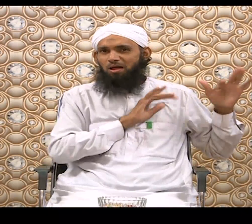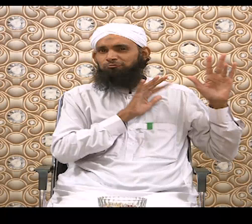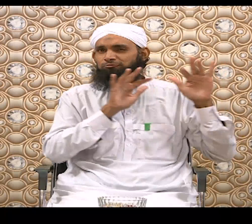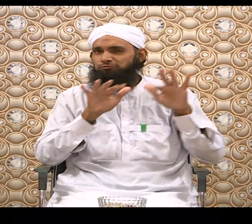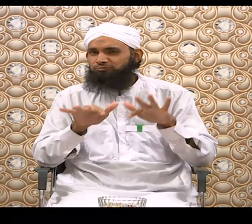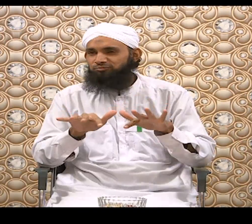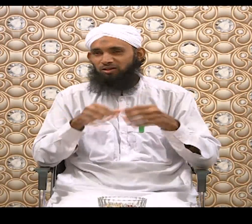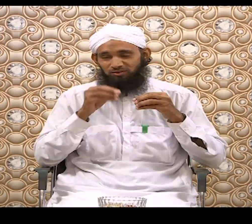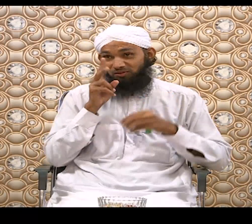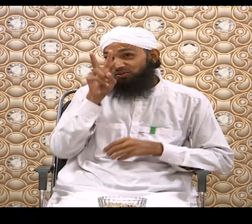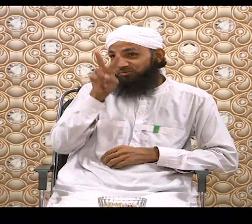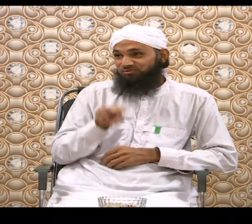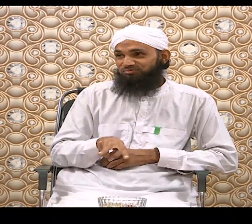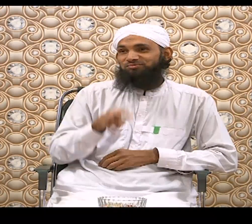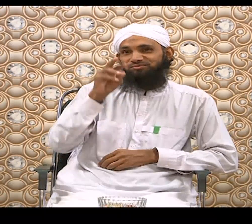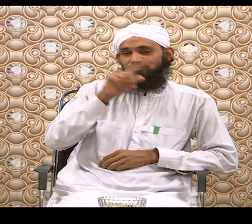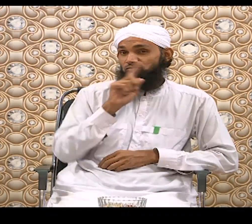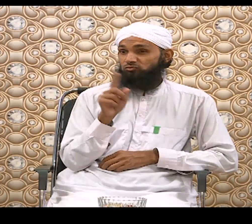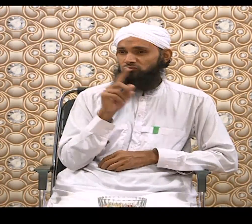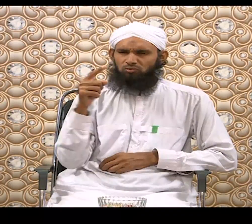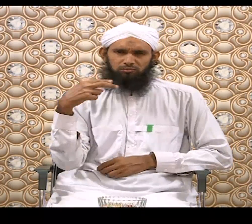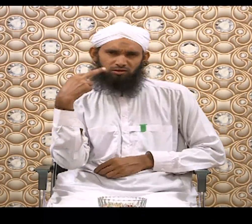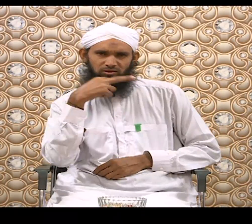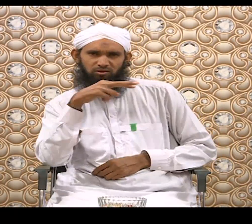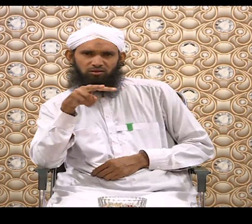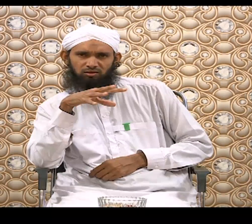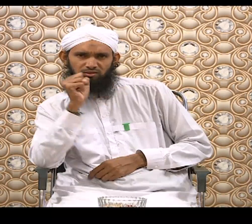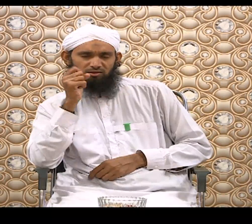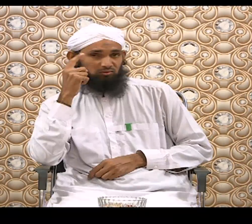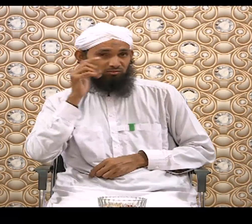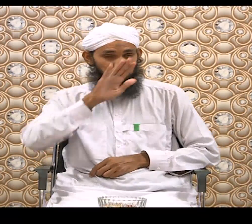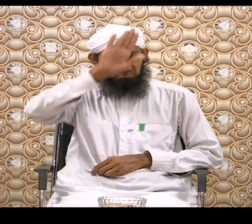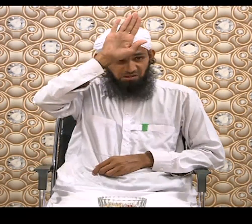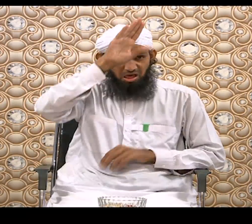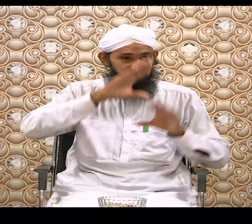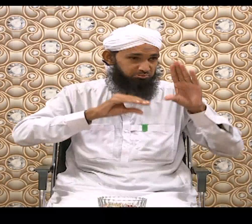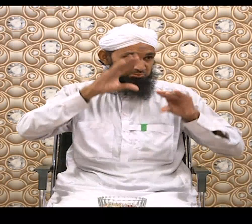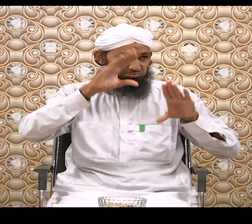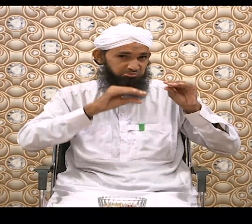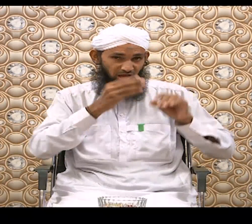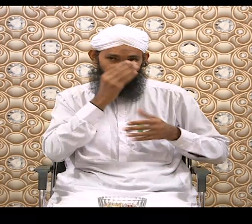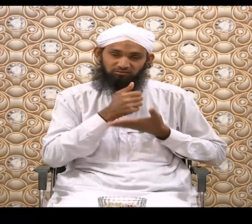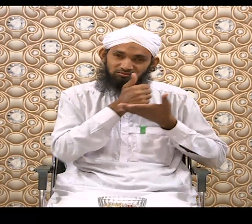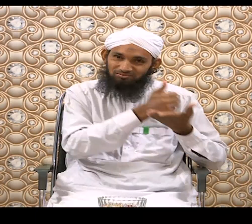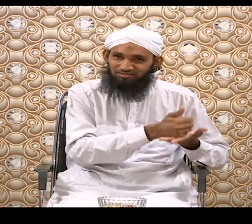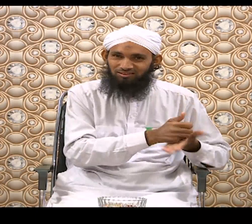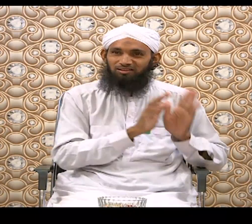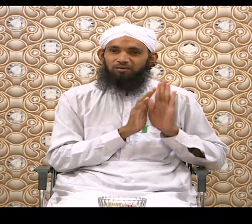تمہارا حق پہچانیں گے تو تم ہر شخص کو اس کے مرتبے کے لحاظ سے عزت دینا شورفا کی عزت اور